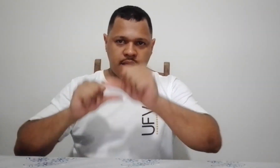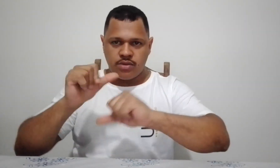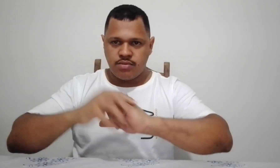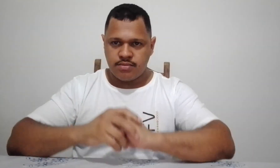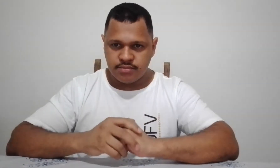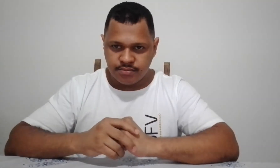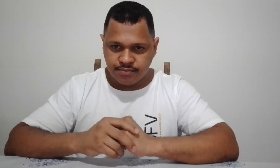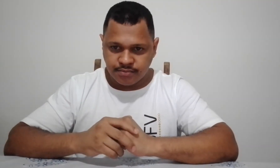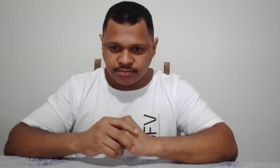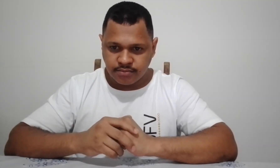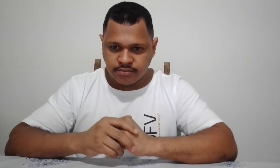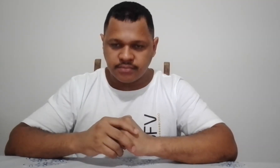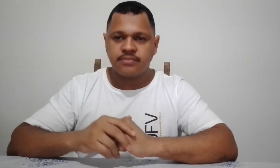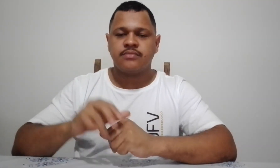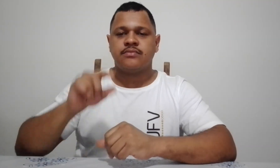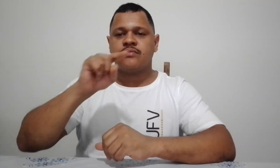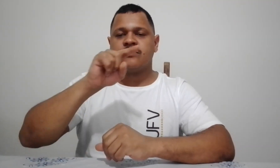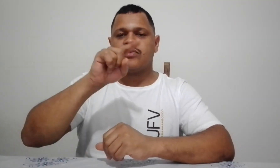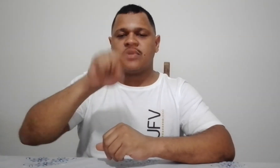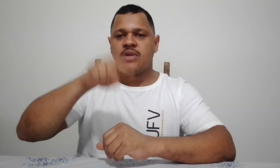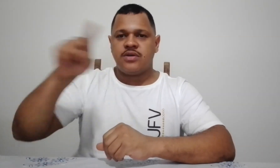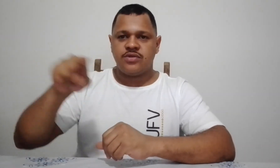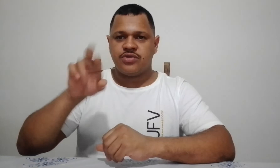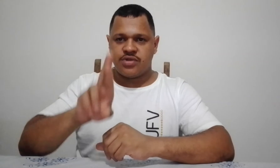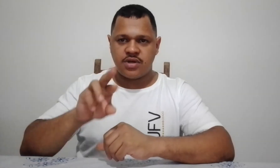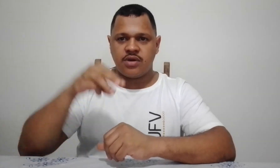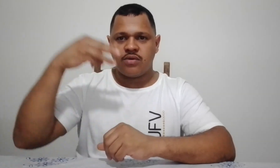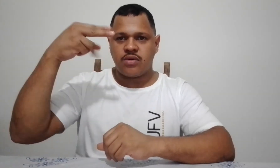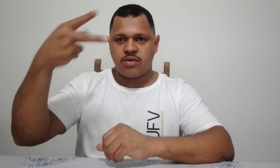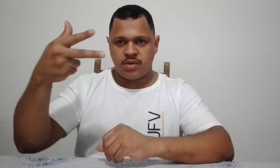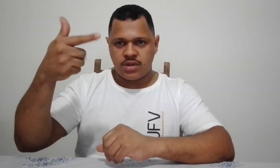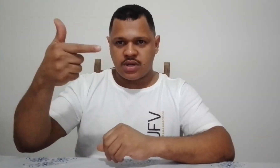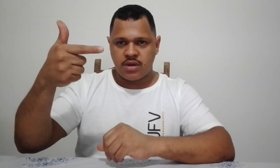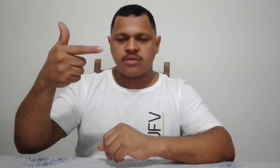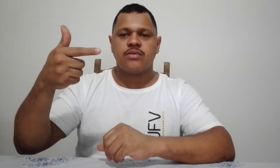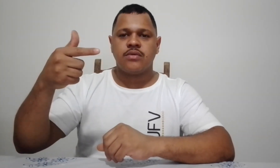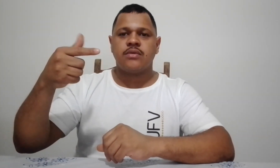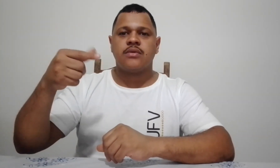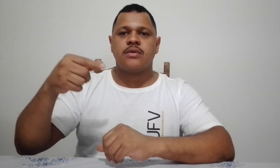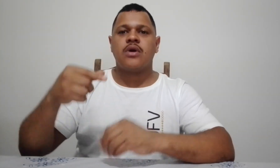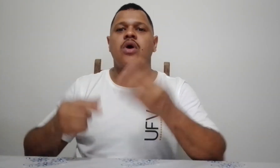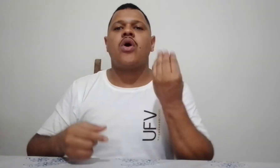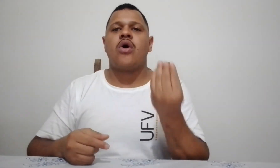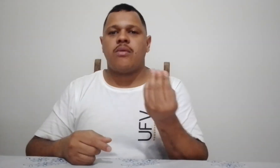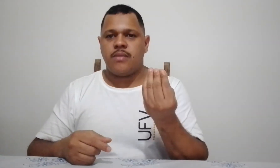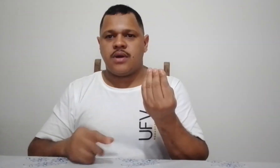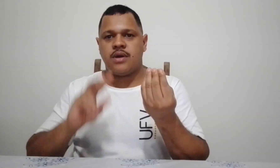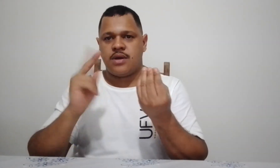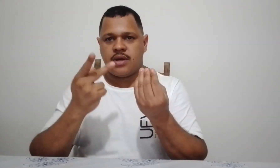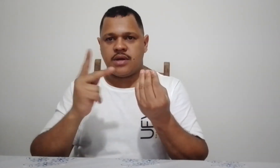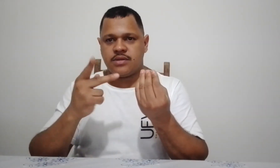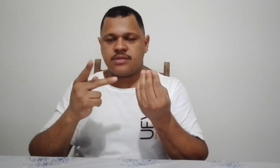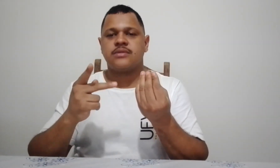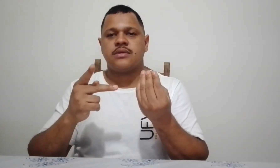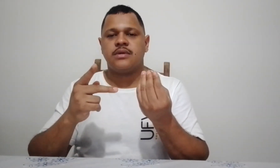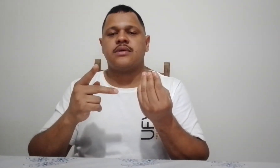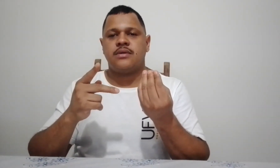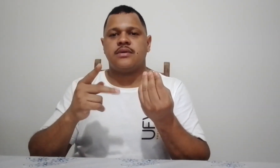Raiz de R ao quadrado mais ômega L ao quadrado. O que é o ômega L? Reatância indutiva, lá da